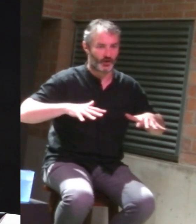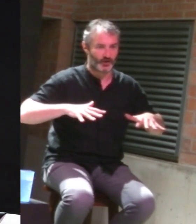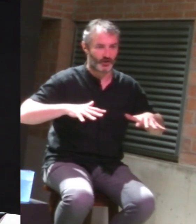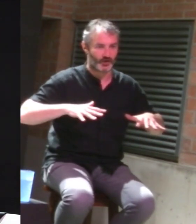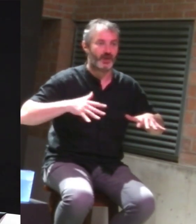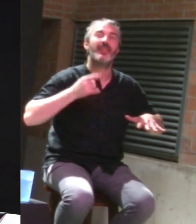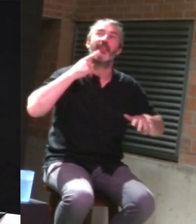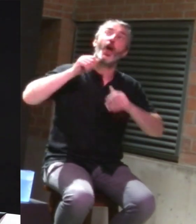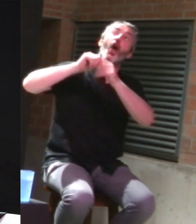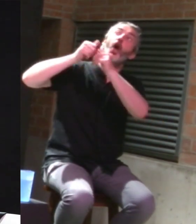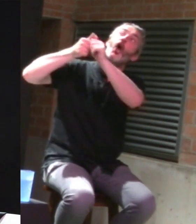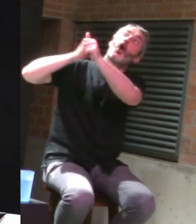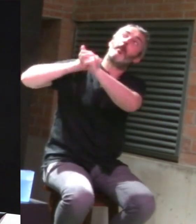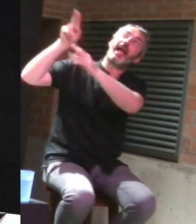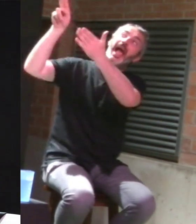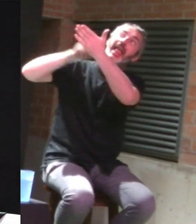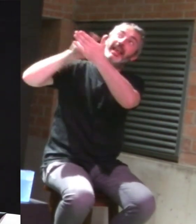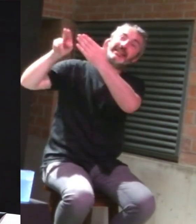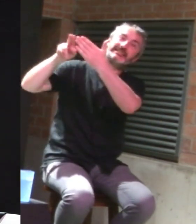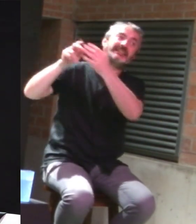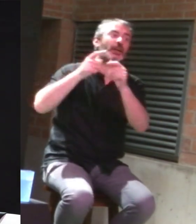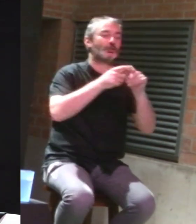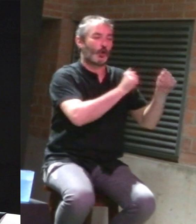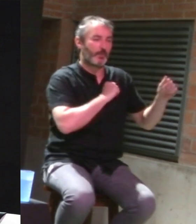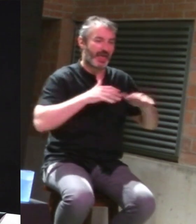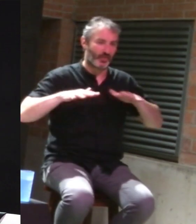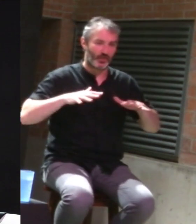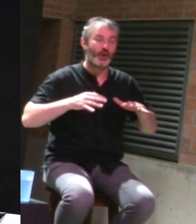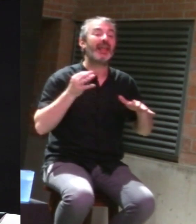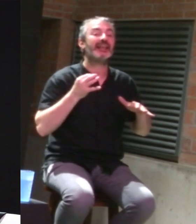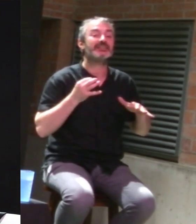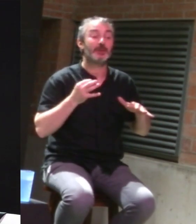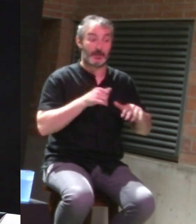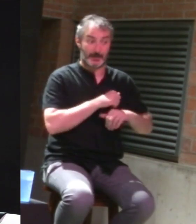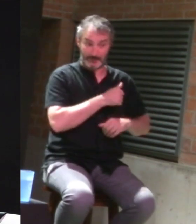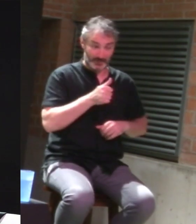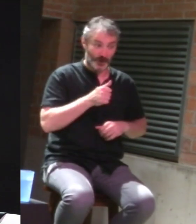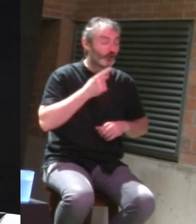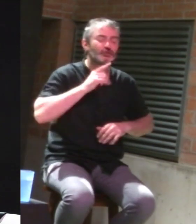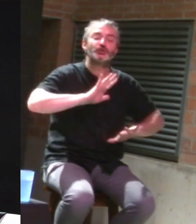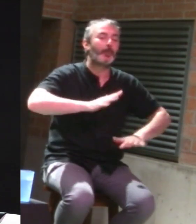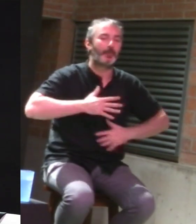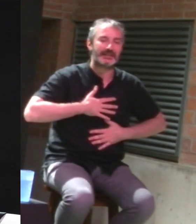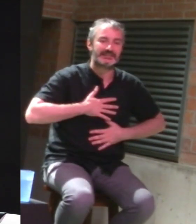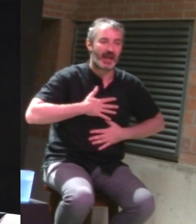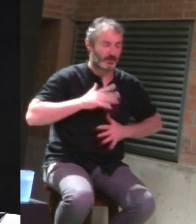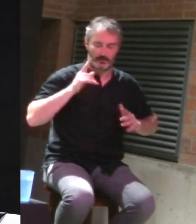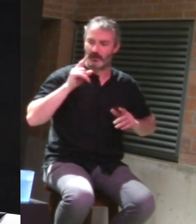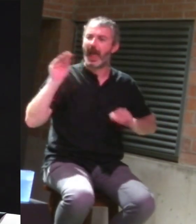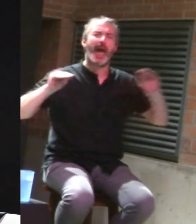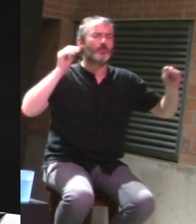sufragistes angleses i amb les accions de l'acció directa. És a dir, s'autoconvoquen per sorpresa a l'aire